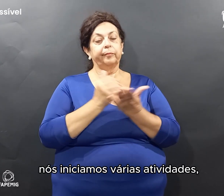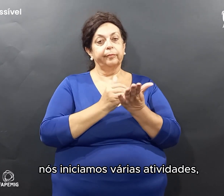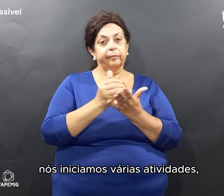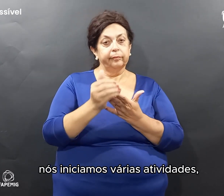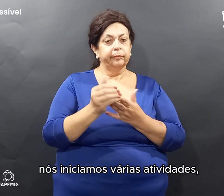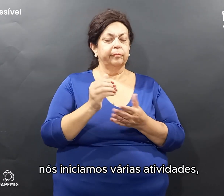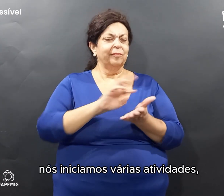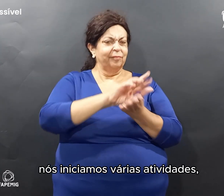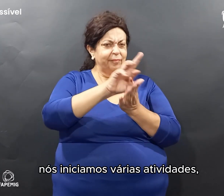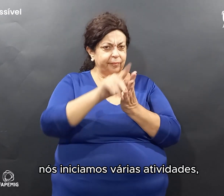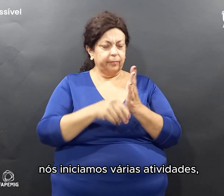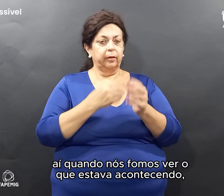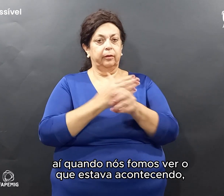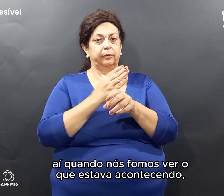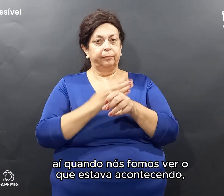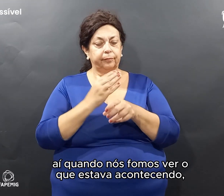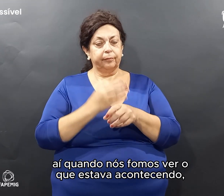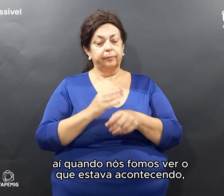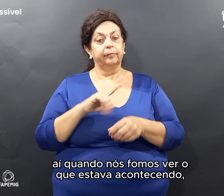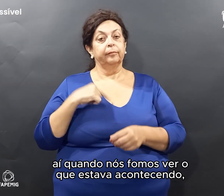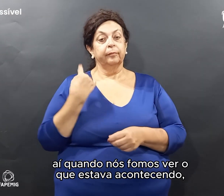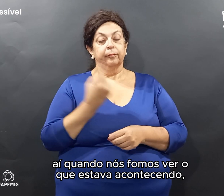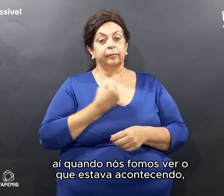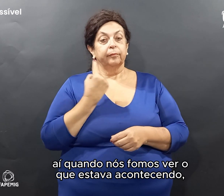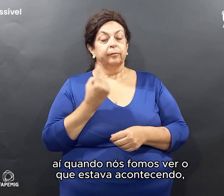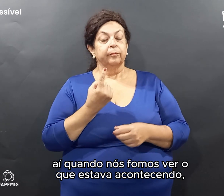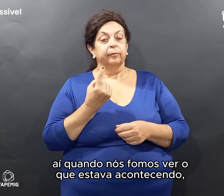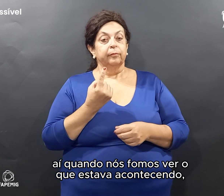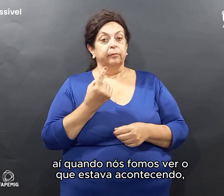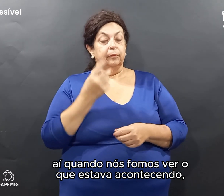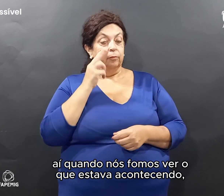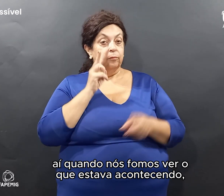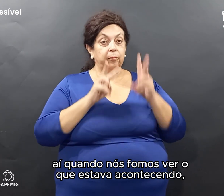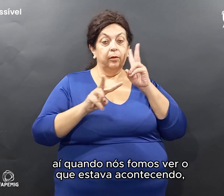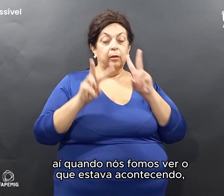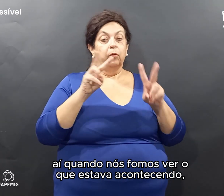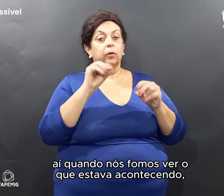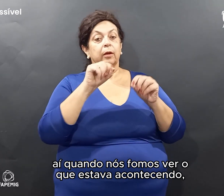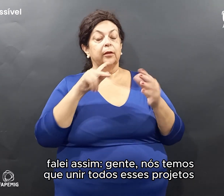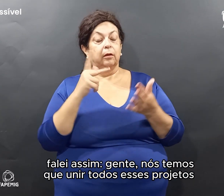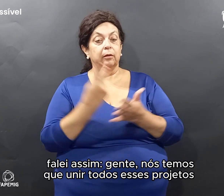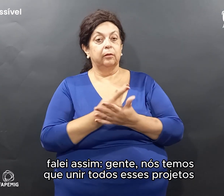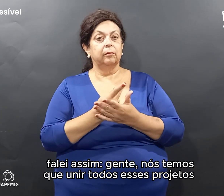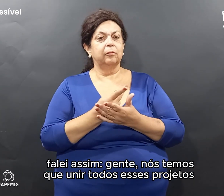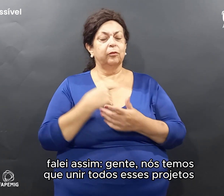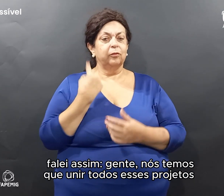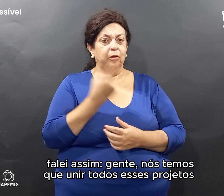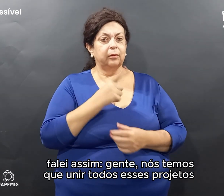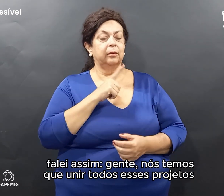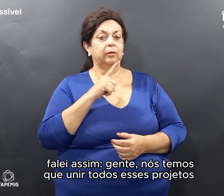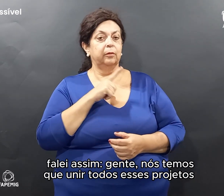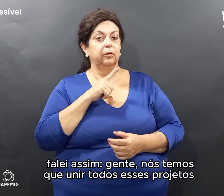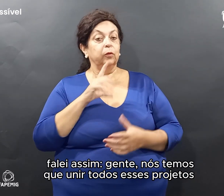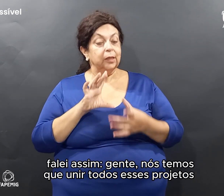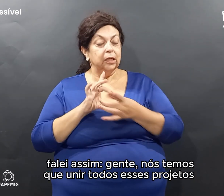várias atividades, aí quando nós fomos ver aí o que estava acontecendo, eu falei assim, gente, nós temos que unir todos